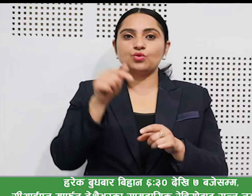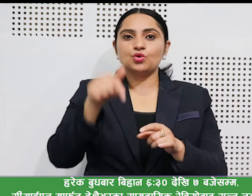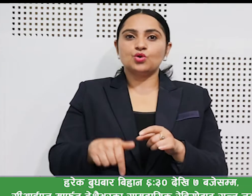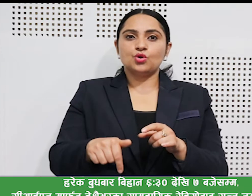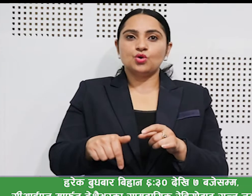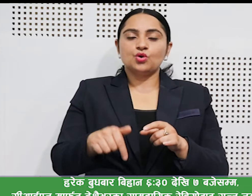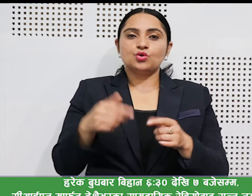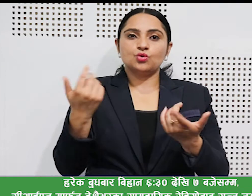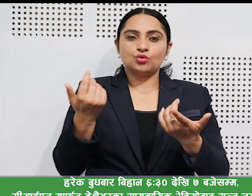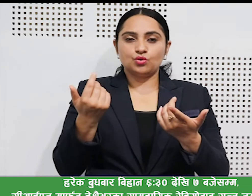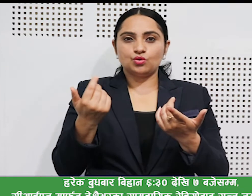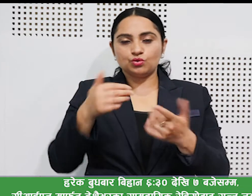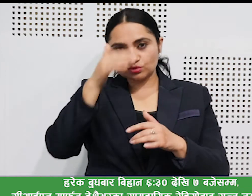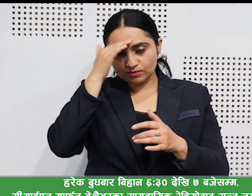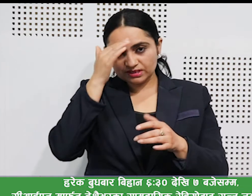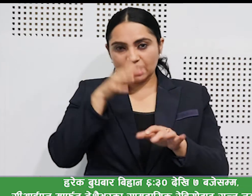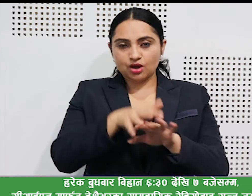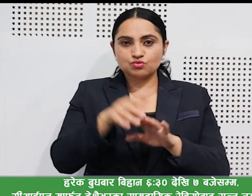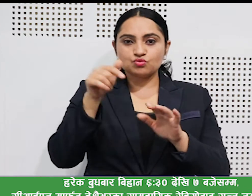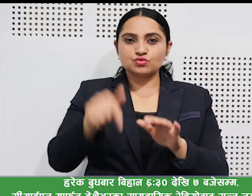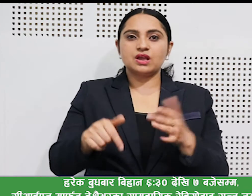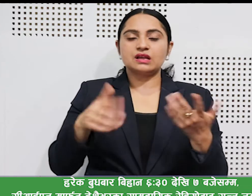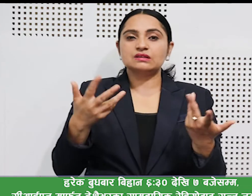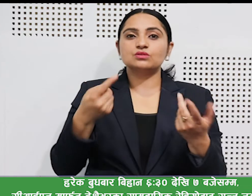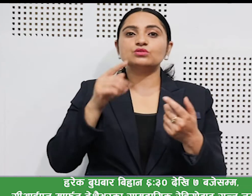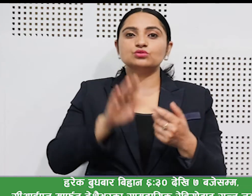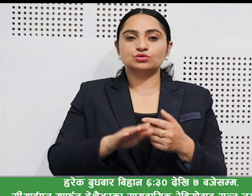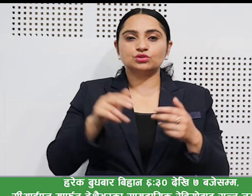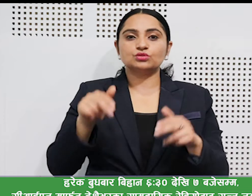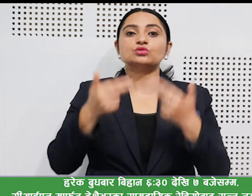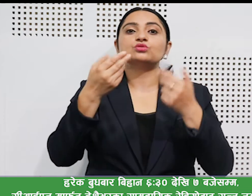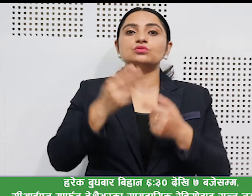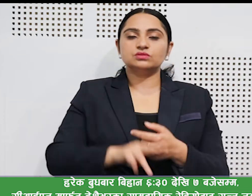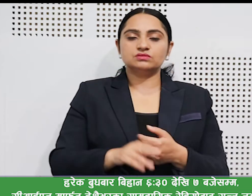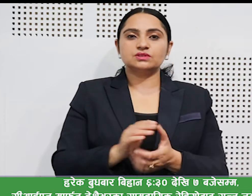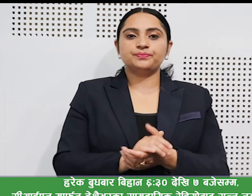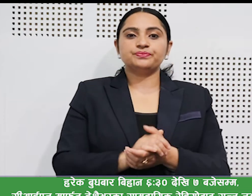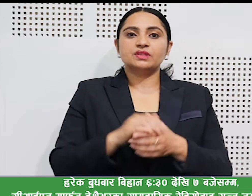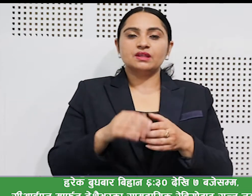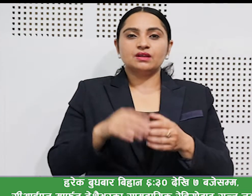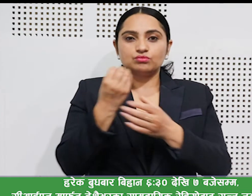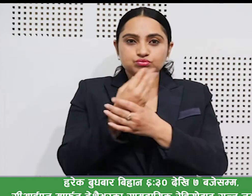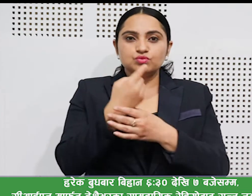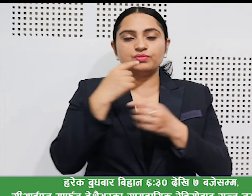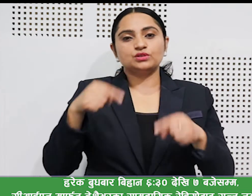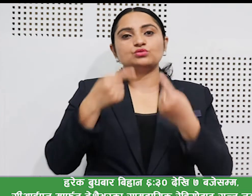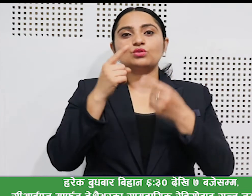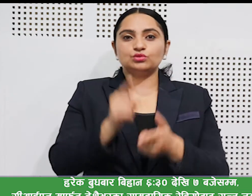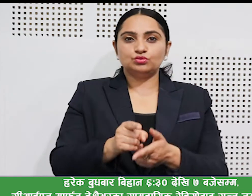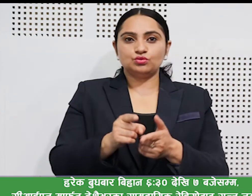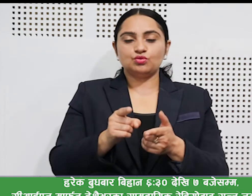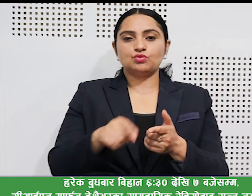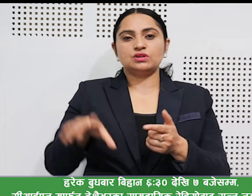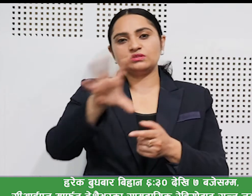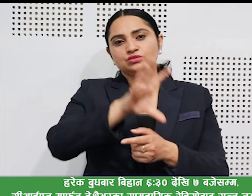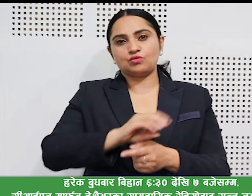कतिको चुनौतीपूर्ण छ, यहाँका पुराना अनुभवहरूले के भन्छ? यहाँ विपद भने एउटा चुनौतीकै विषय हो। हामीले विपद चाहिँ लालबन्दीलाई मात्र नहेरेर समग्र